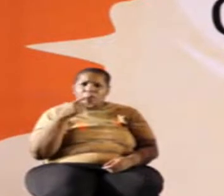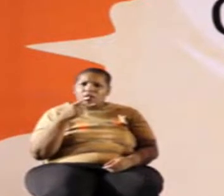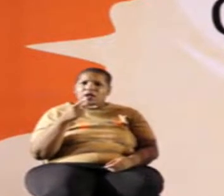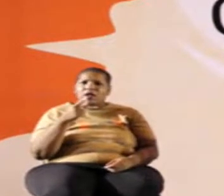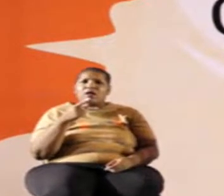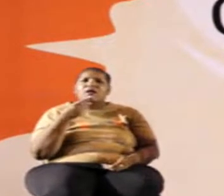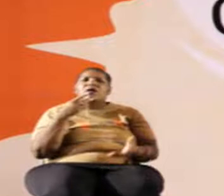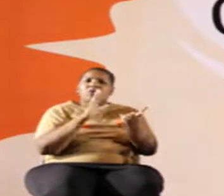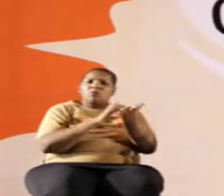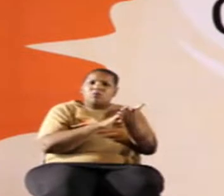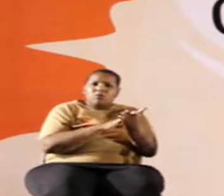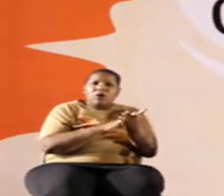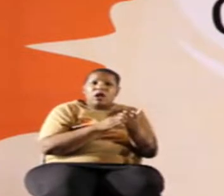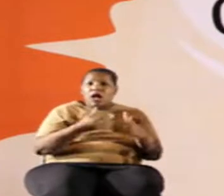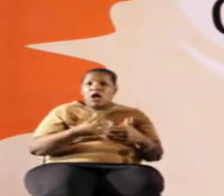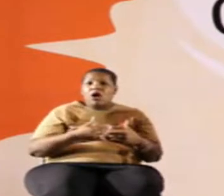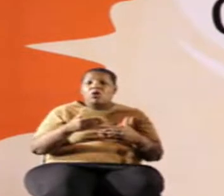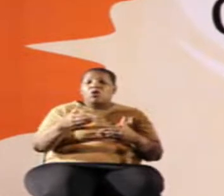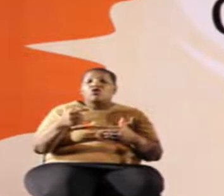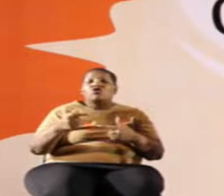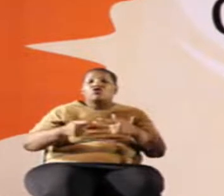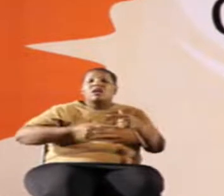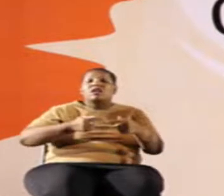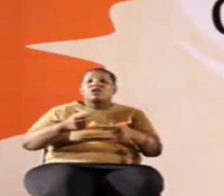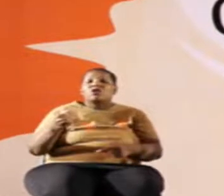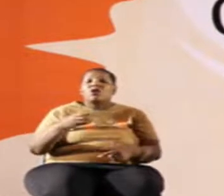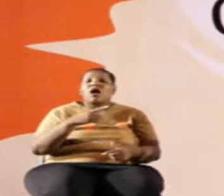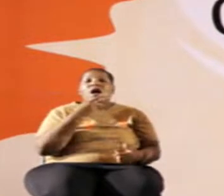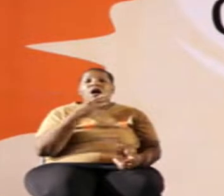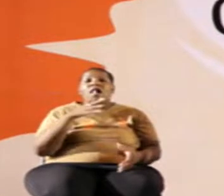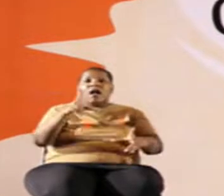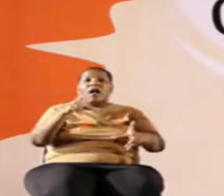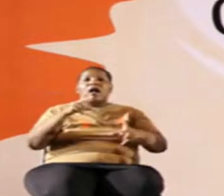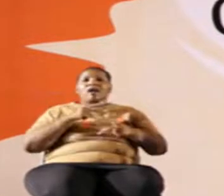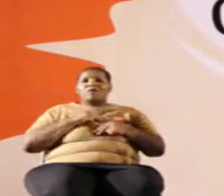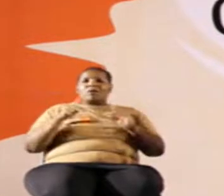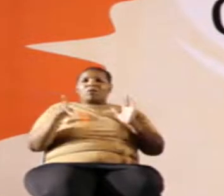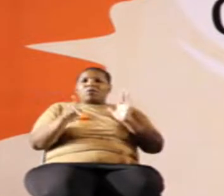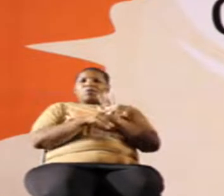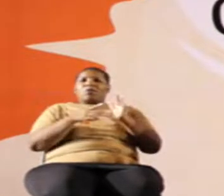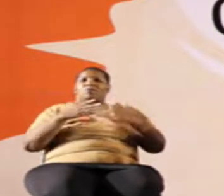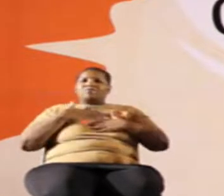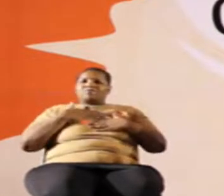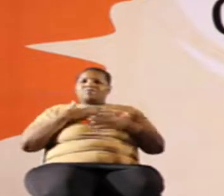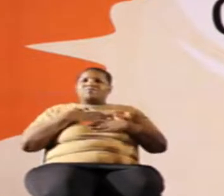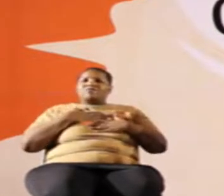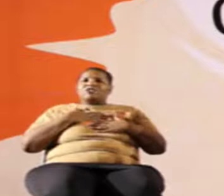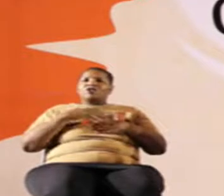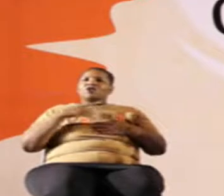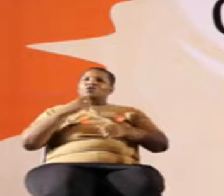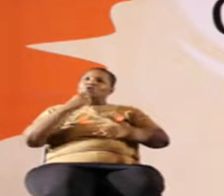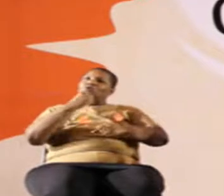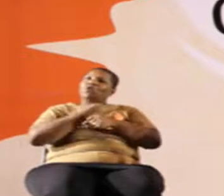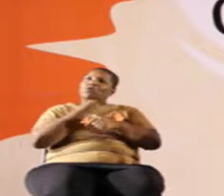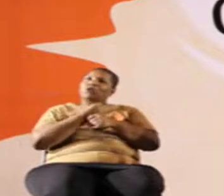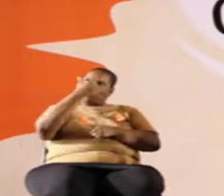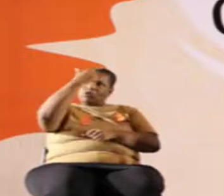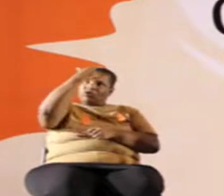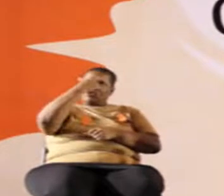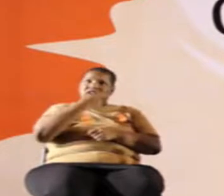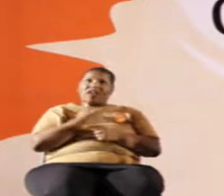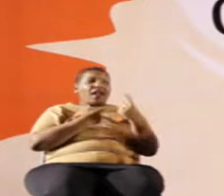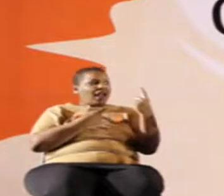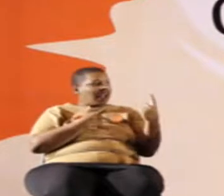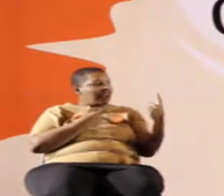às novas gerações, que é também a apropriação legítima da construção de cada uma de